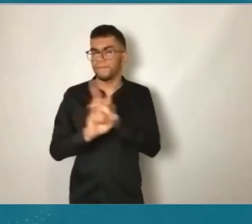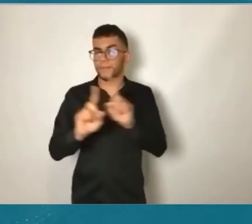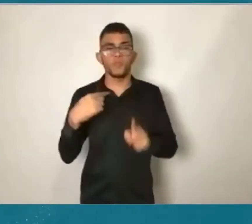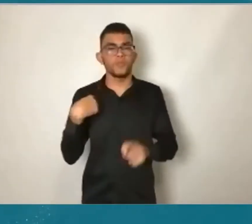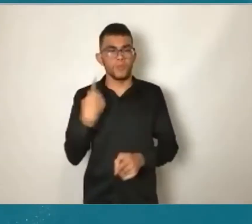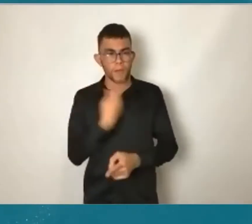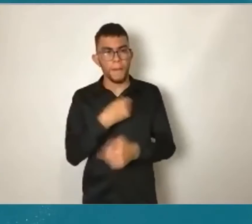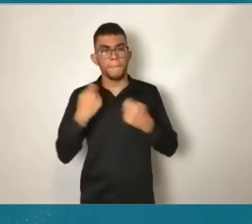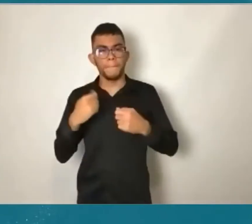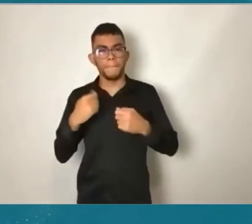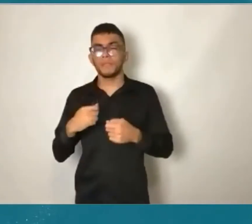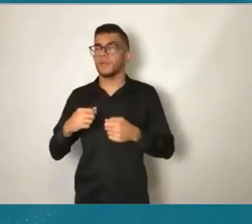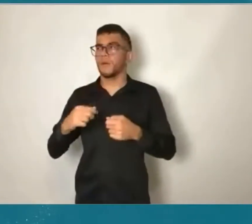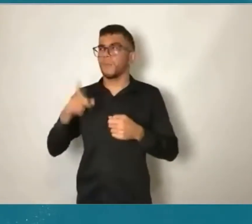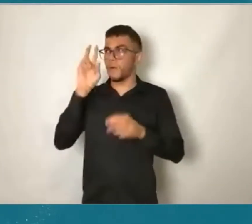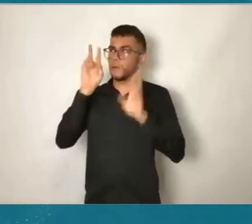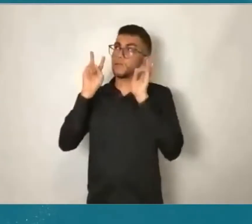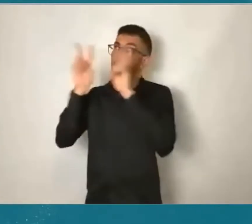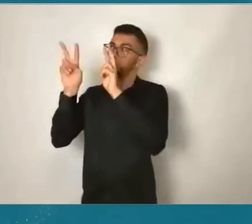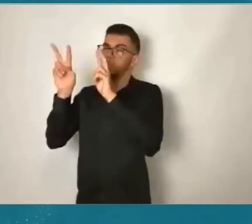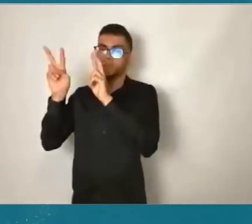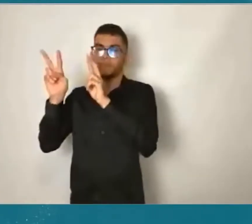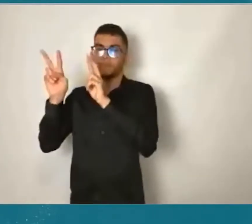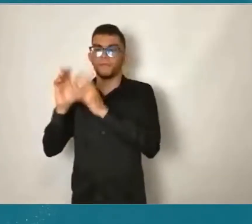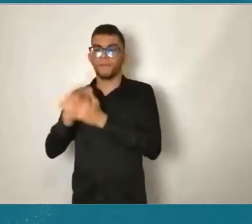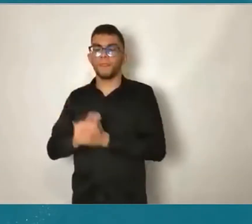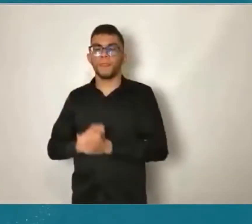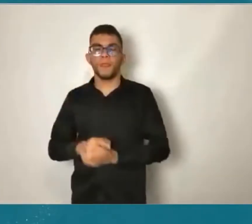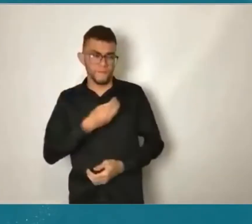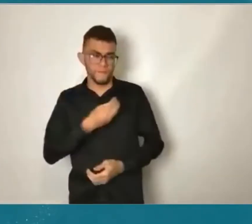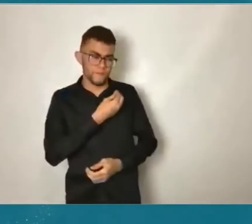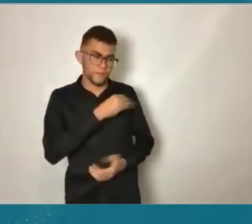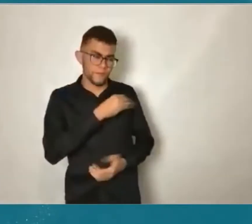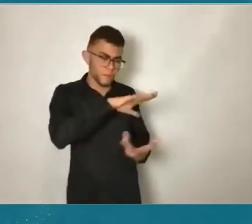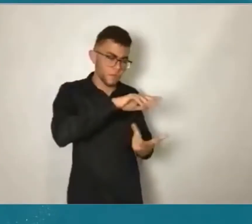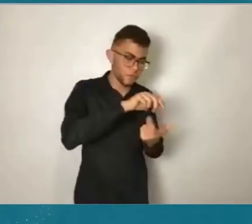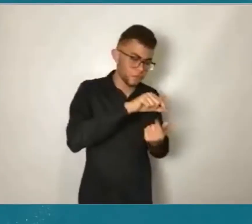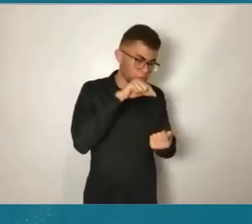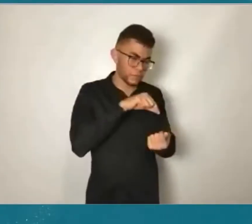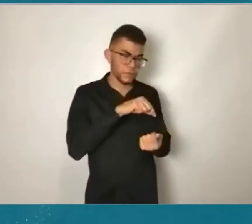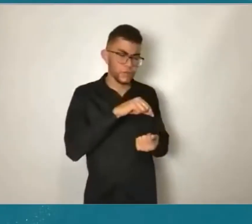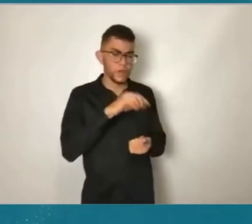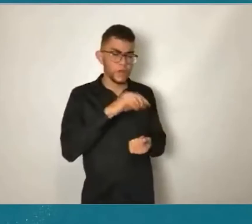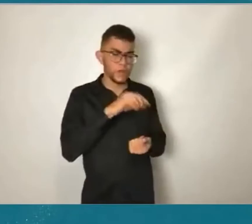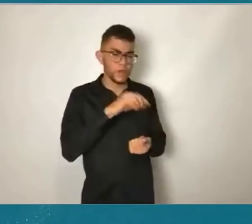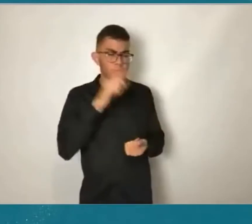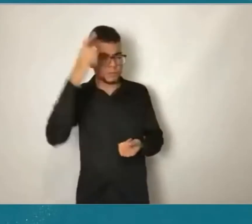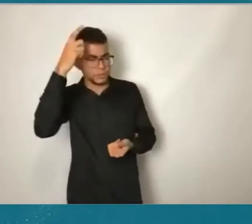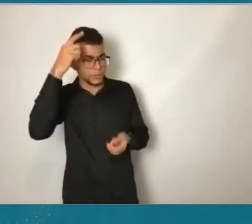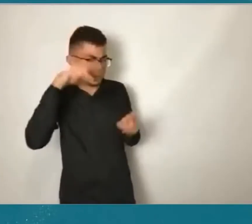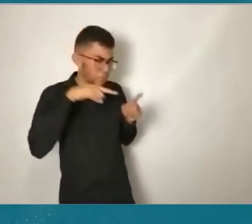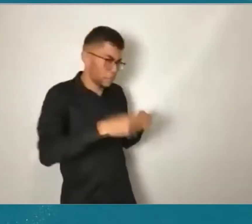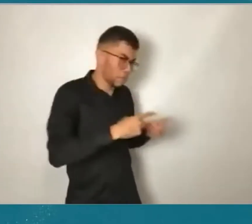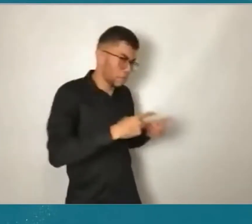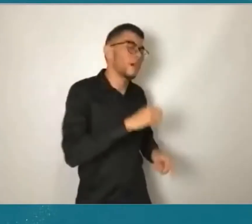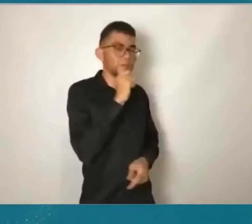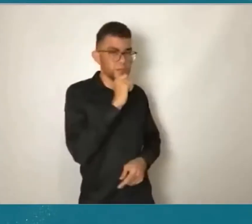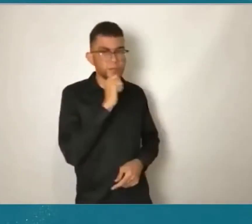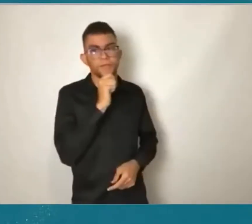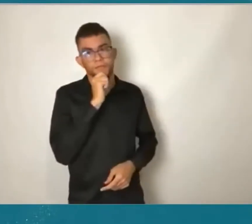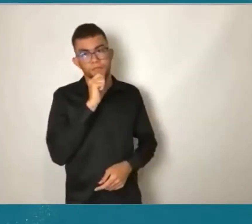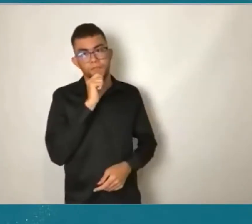virgem Maria com 2 naturezas, divina e humana. Mas tem esse pano de